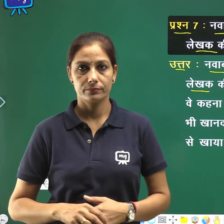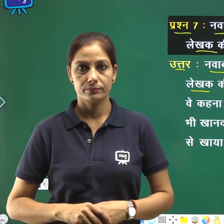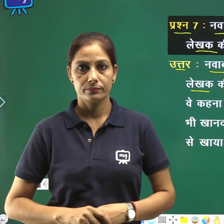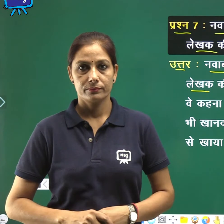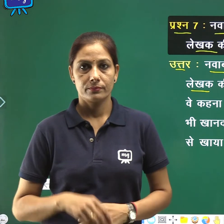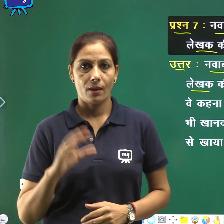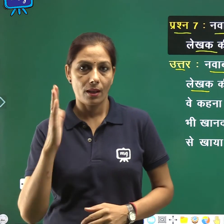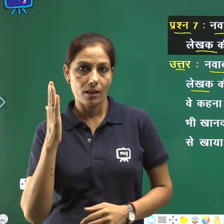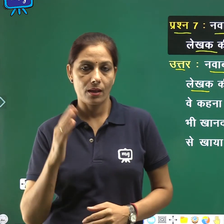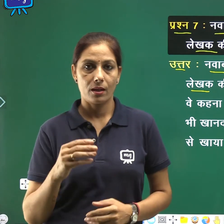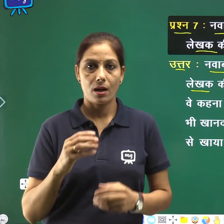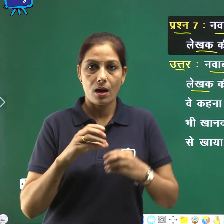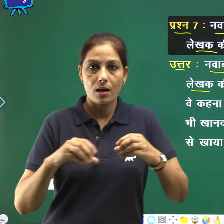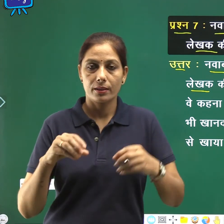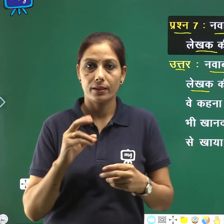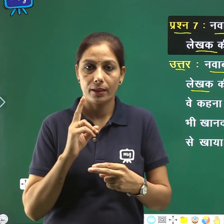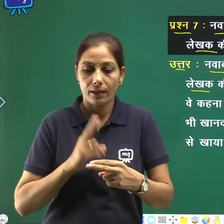खीरा